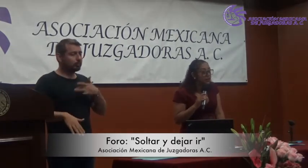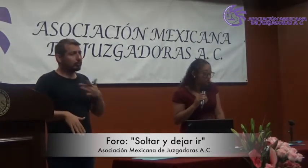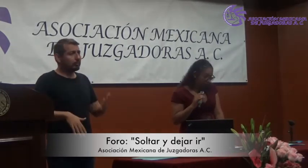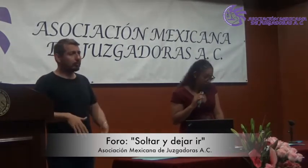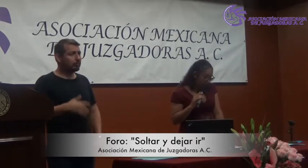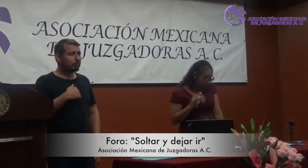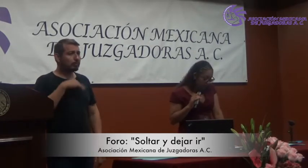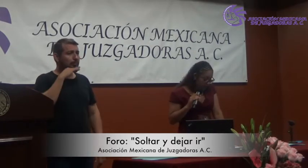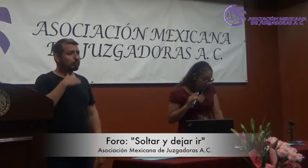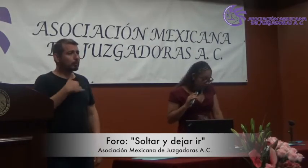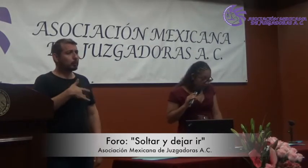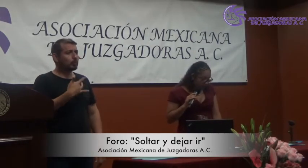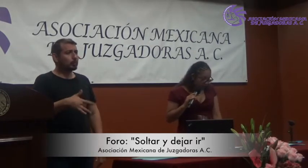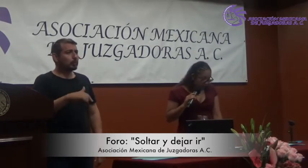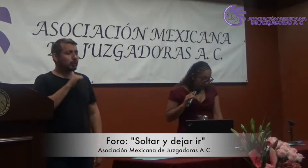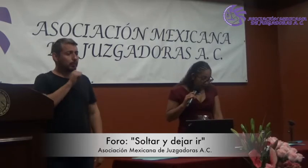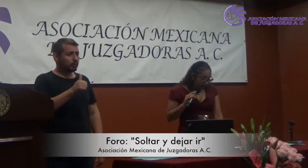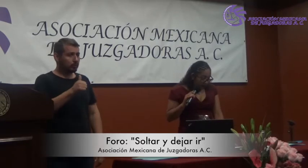de evitarlo incluso.